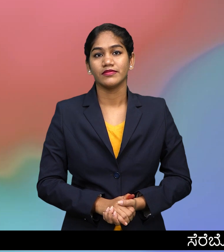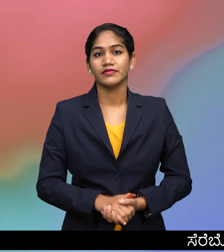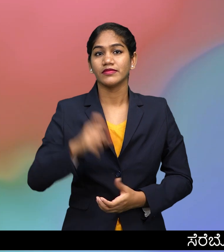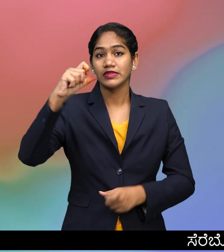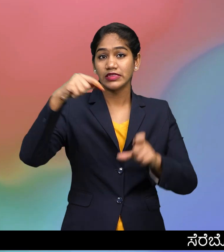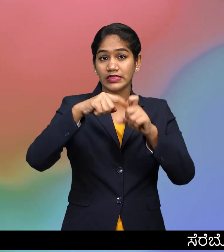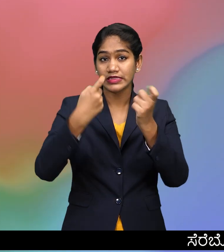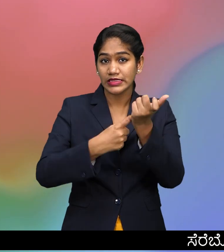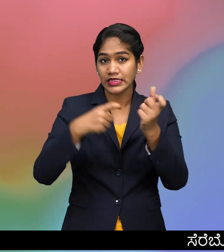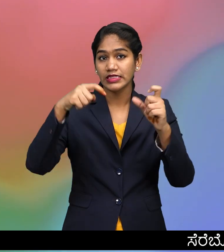ಸೆರೆಬ್ರೋಸ್ಪೈನಲ್ ದ್ರವ,